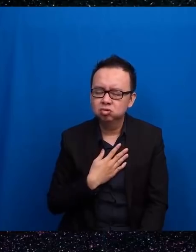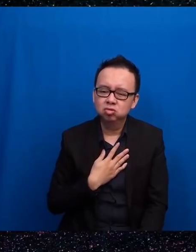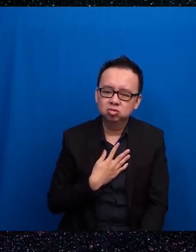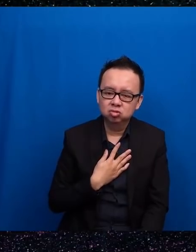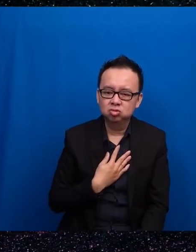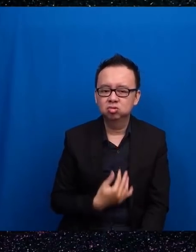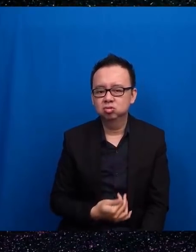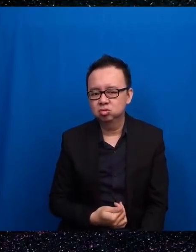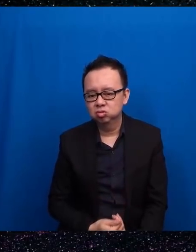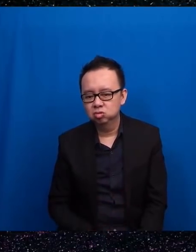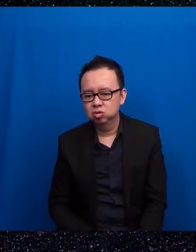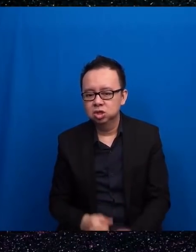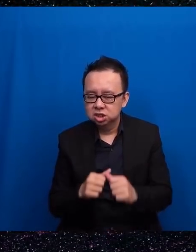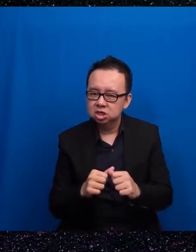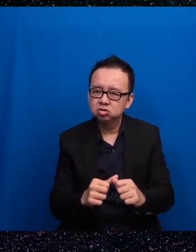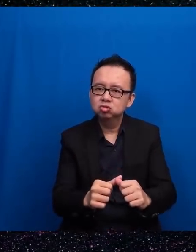bagiku.